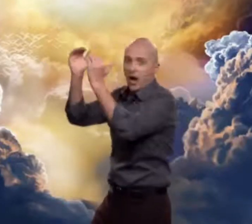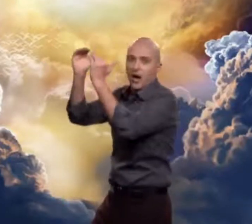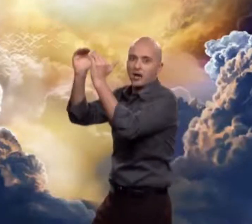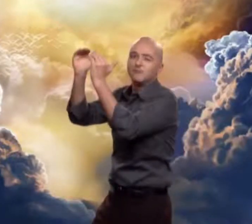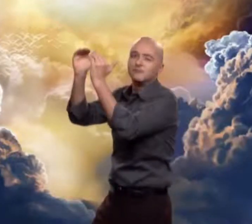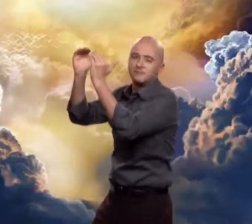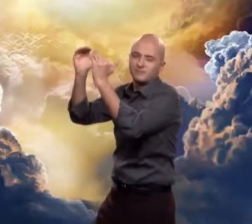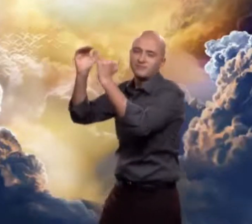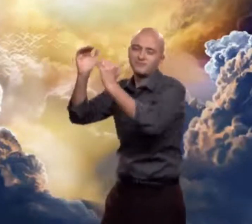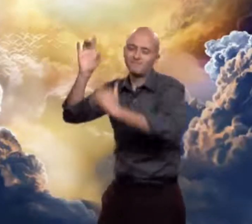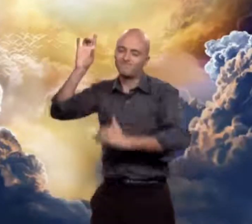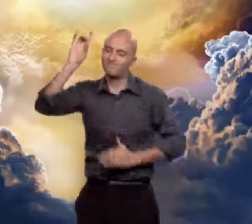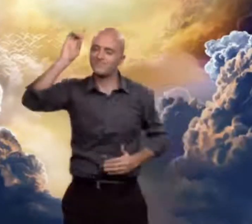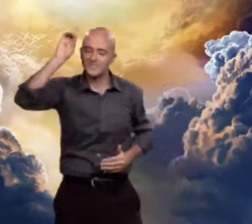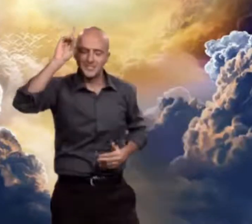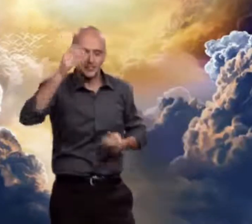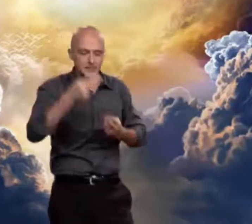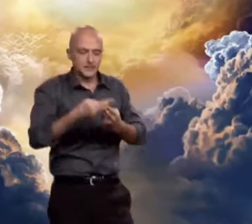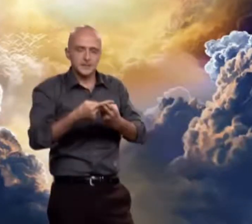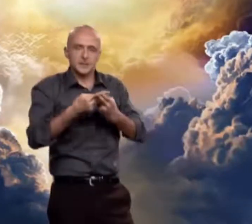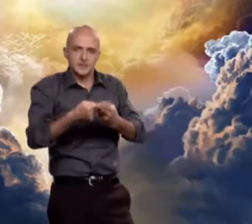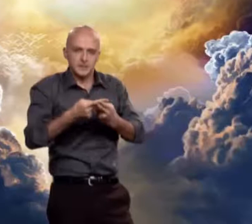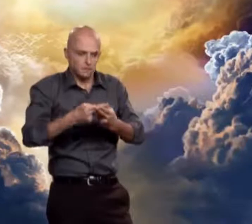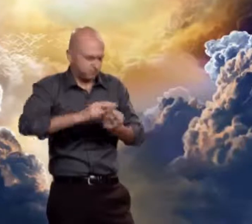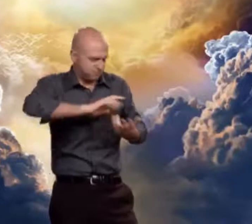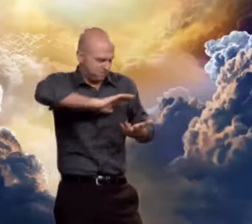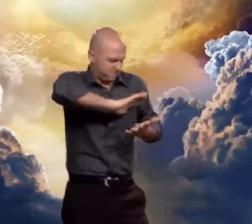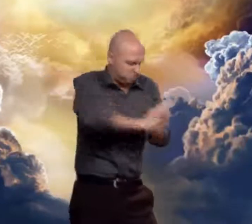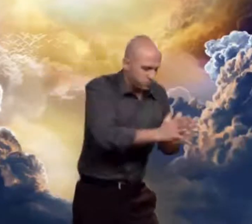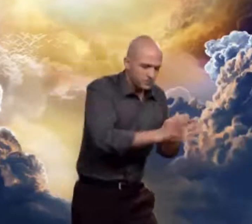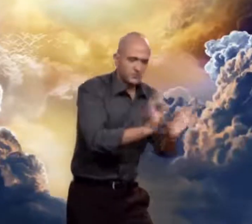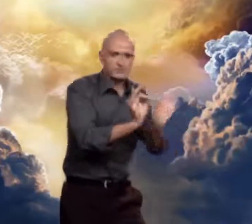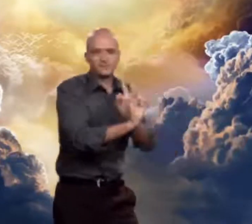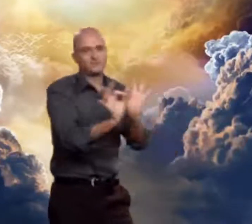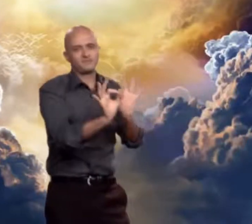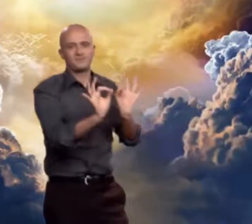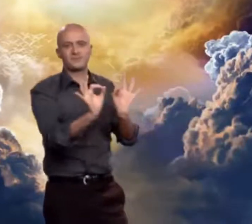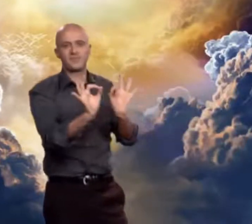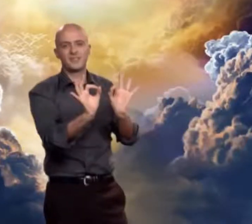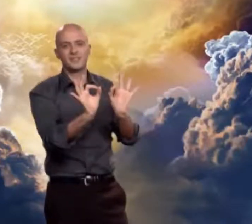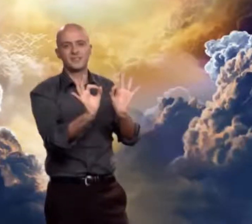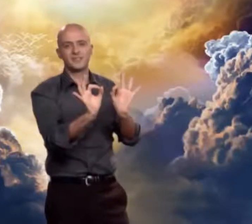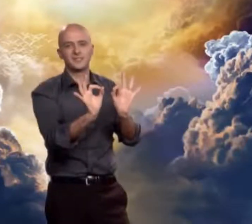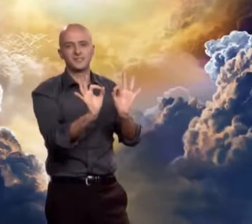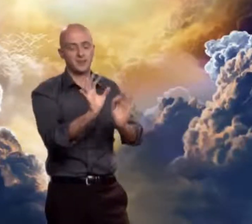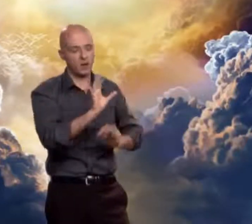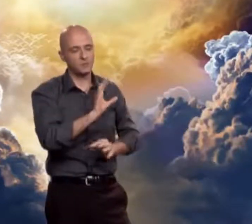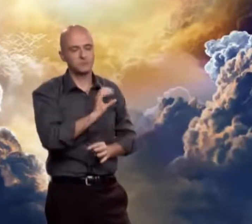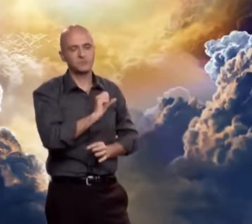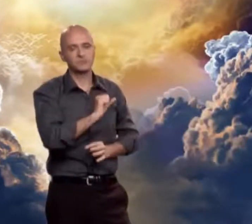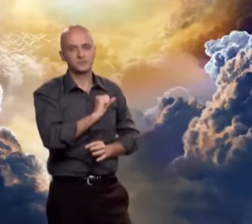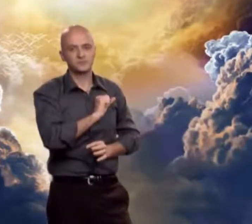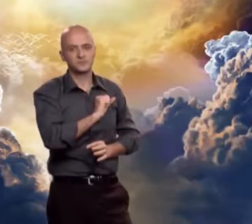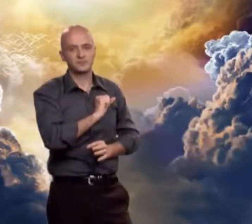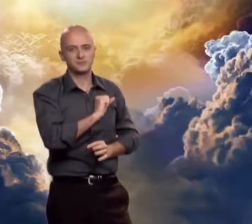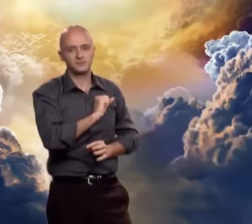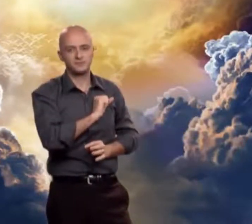governo divino. A rebelião de Satanás deveria ser para o universo um testemunho a respeito dos terríveis resultados do